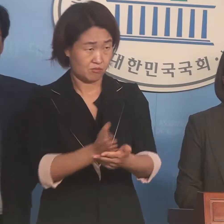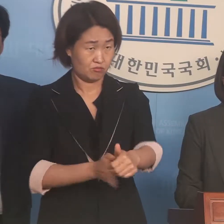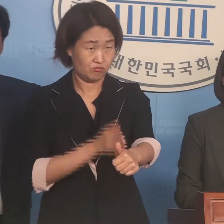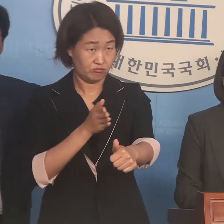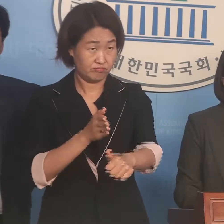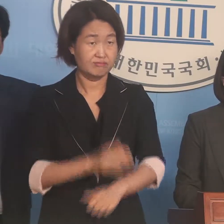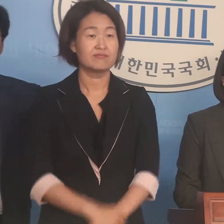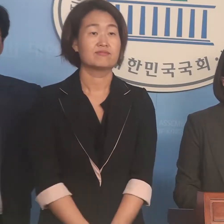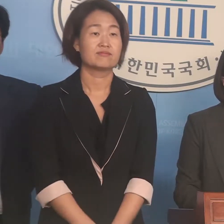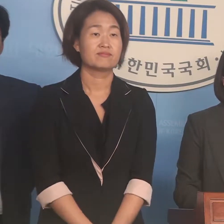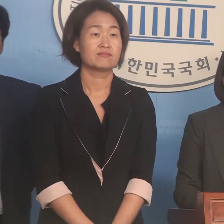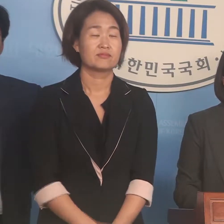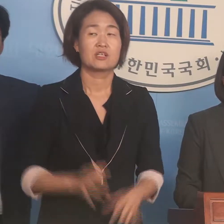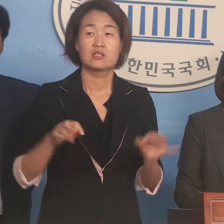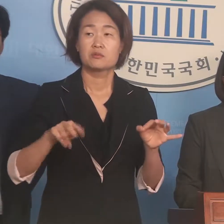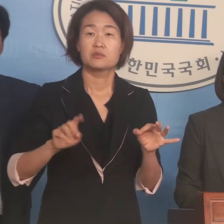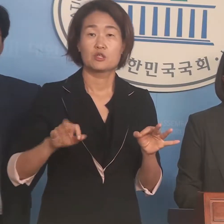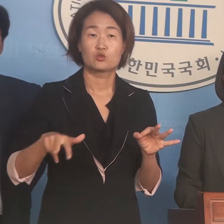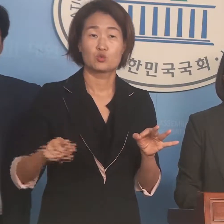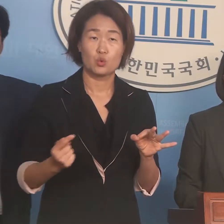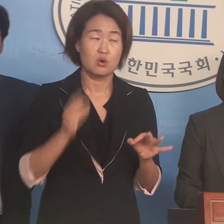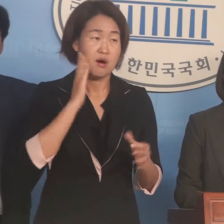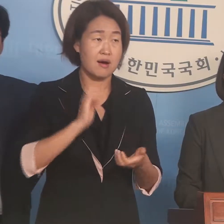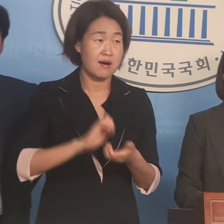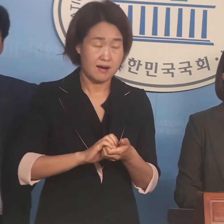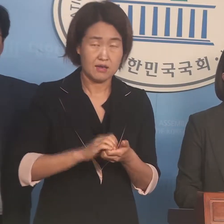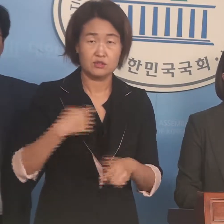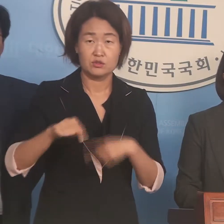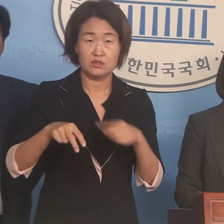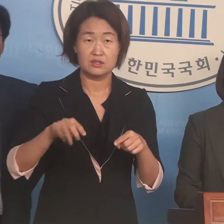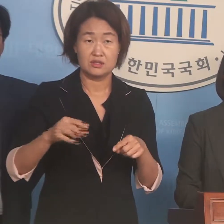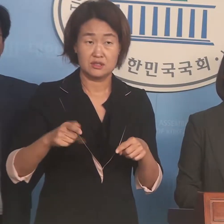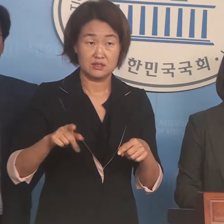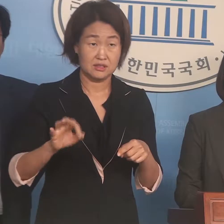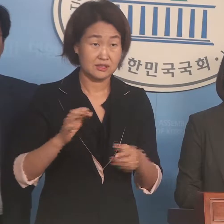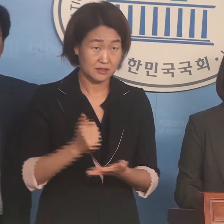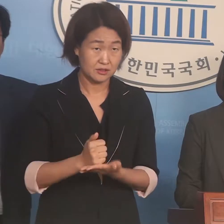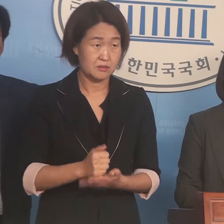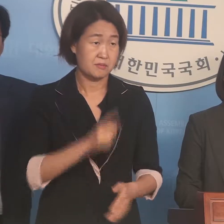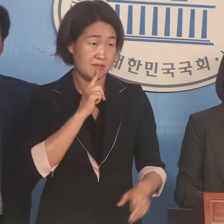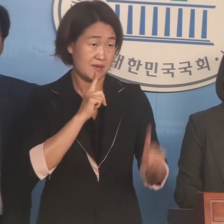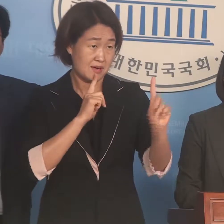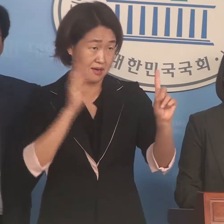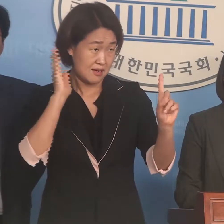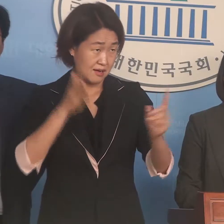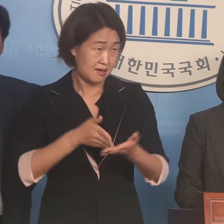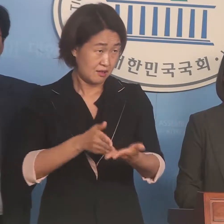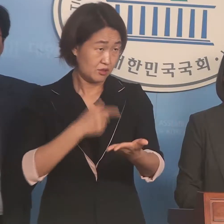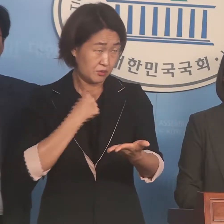바랍니다. 김상조 청와대 정책실장께도 한 말씀 드리겠습니다.